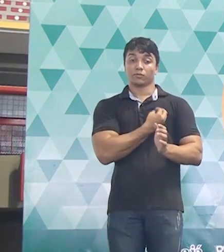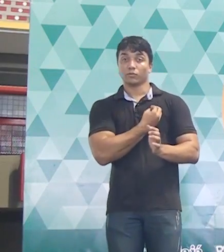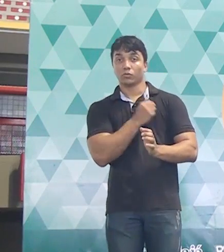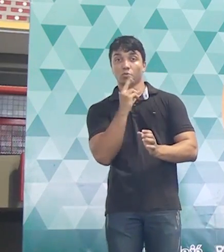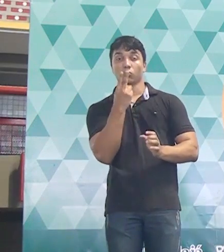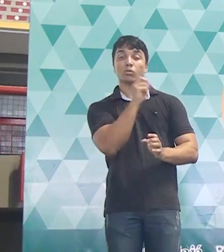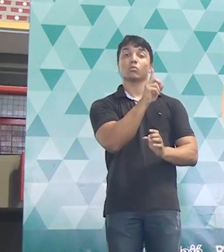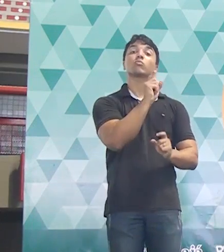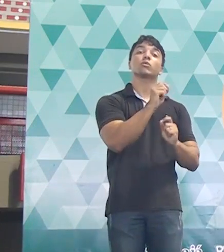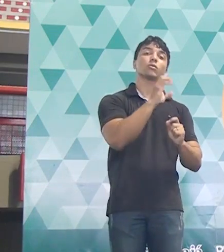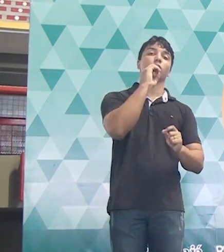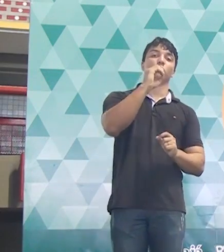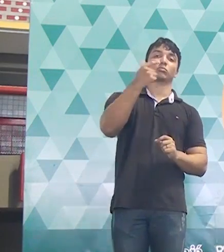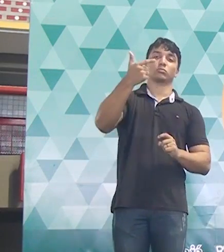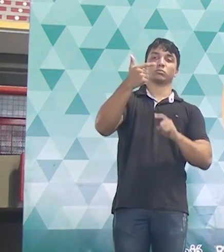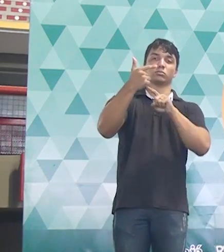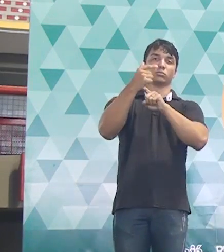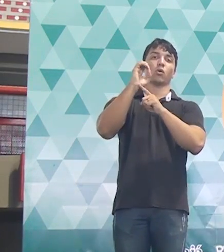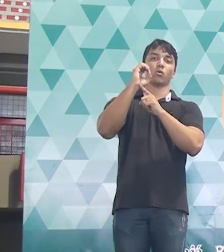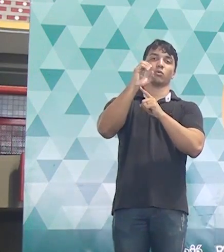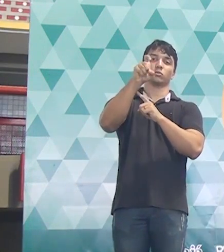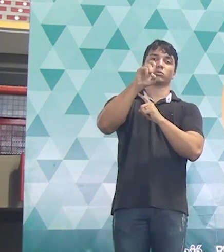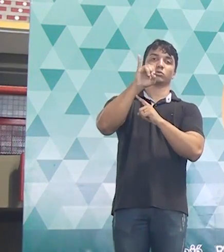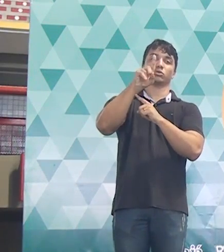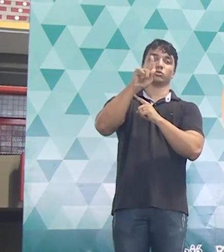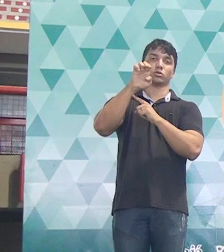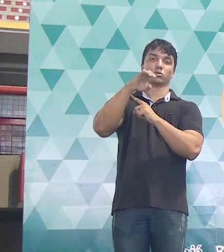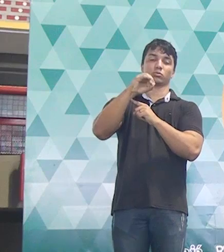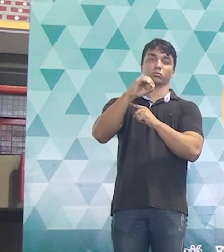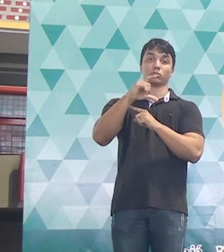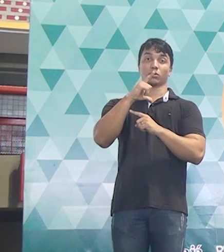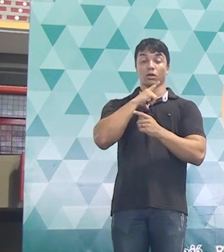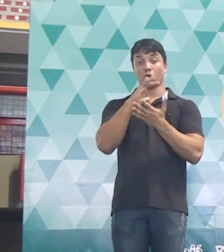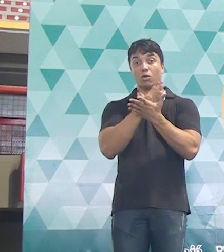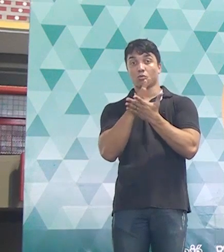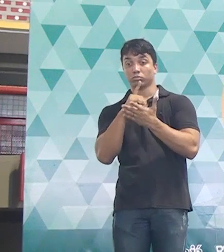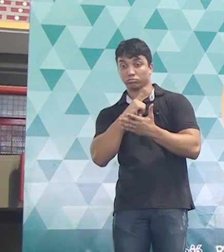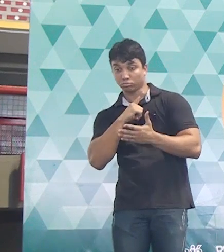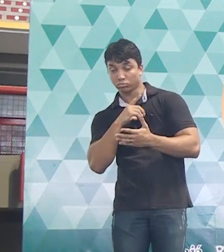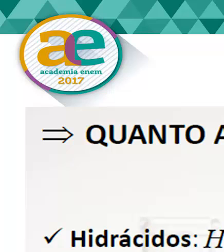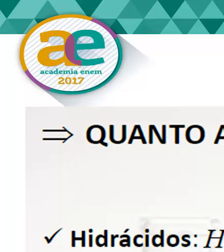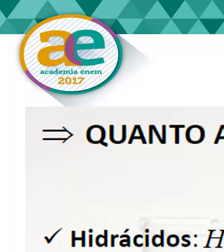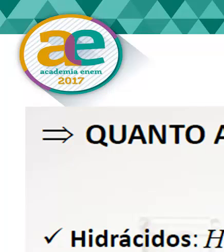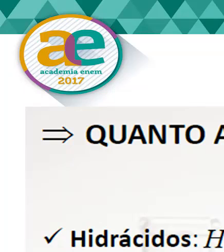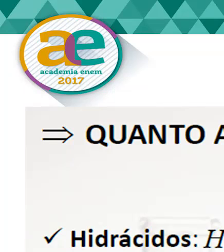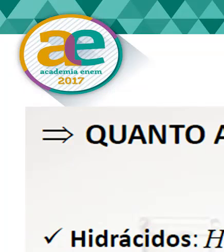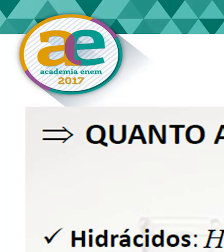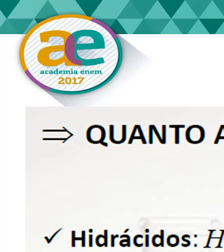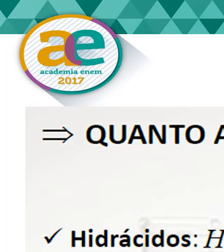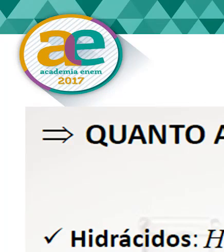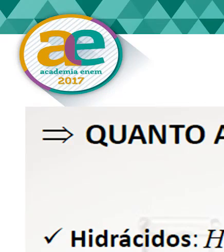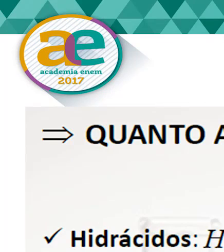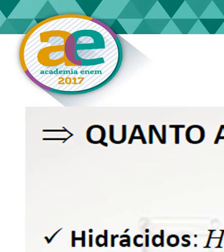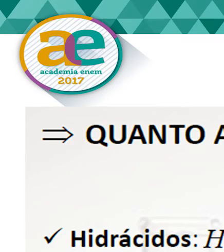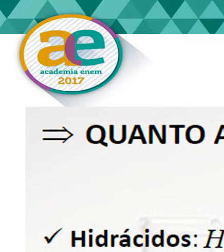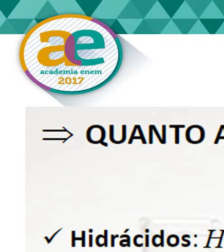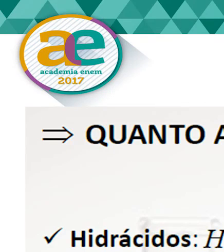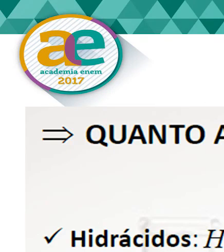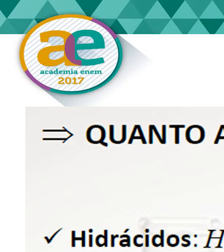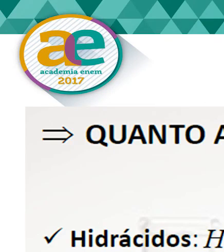oxigênio, companheiros. Existem ácidos com e existem ácidos sem oxigênio. Ácidos